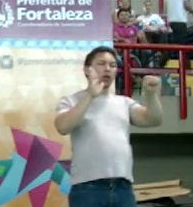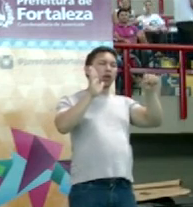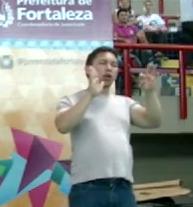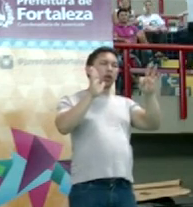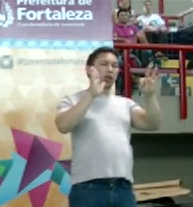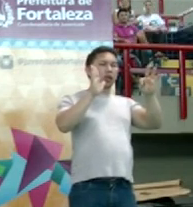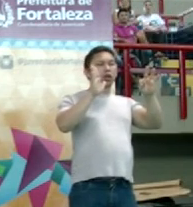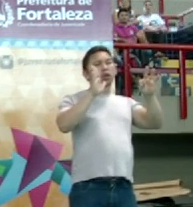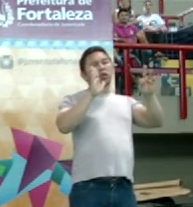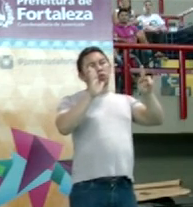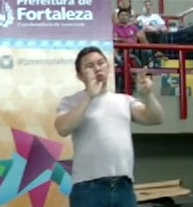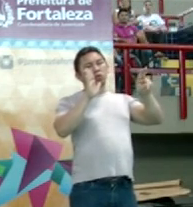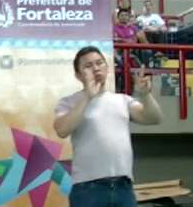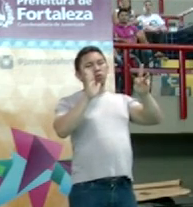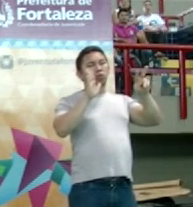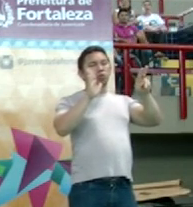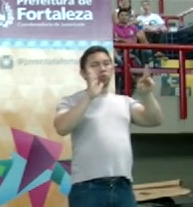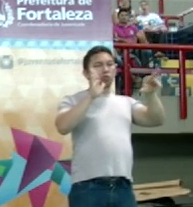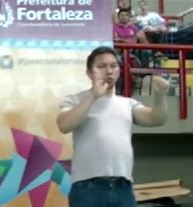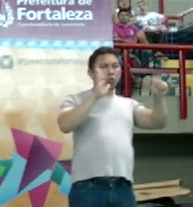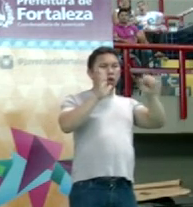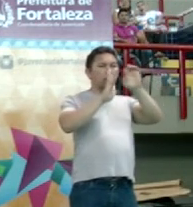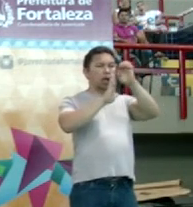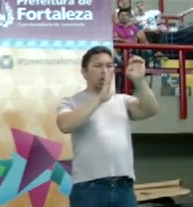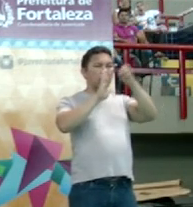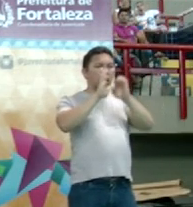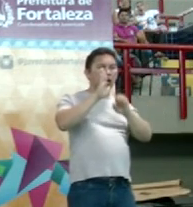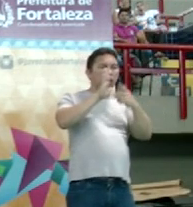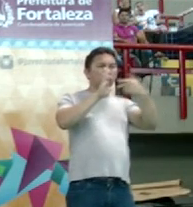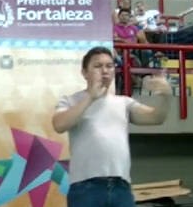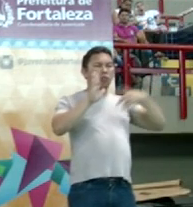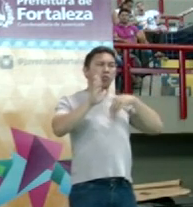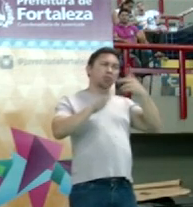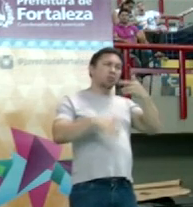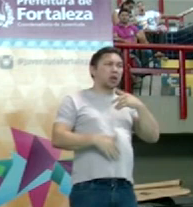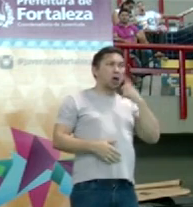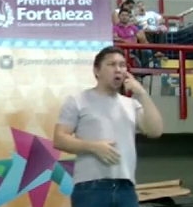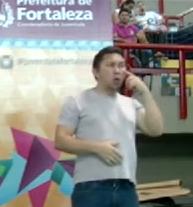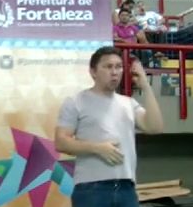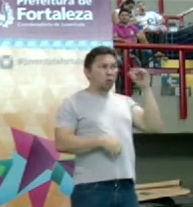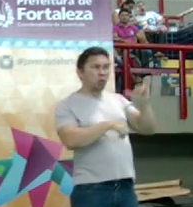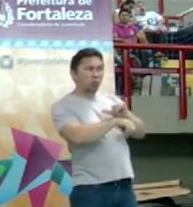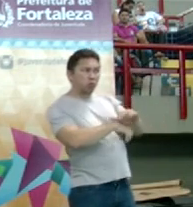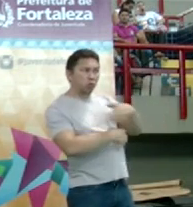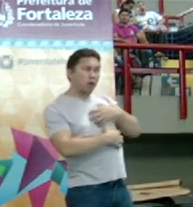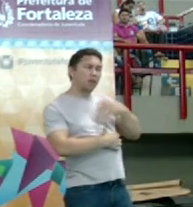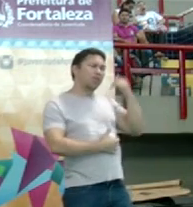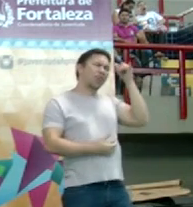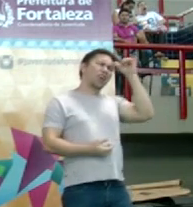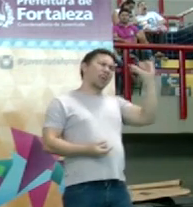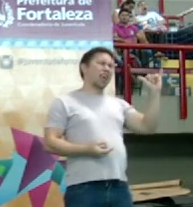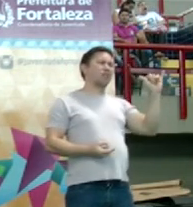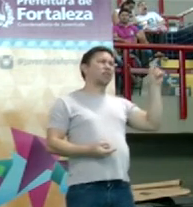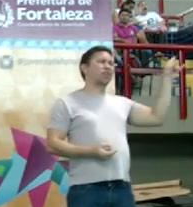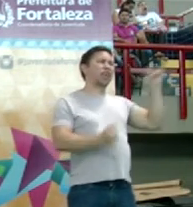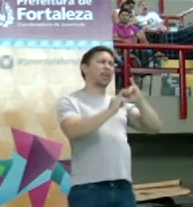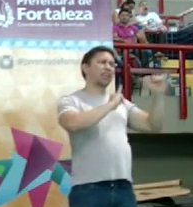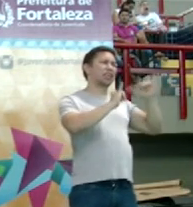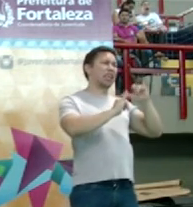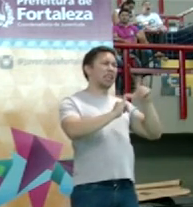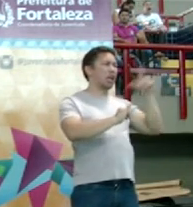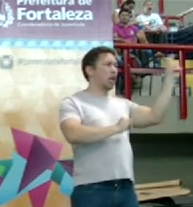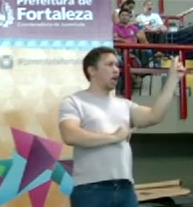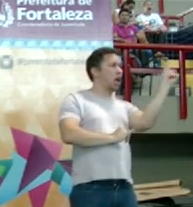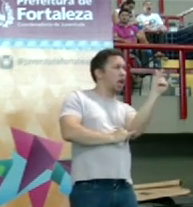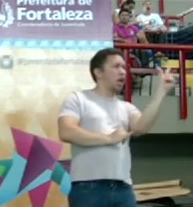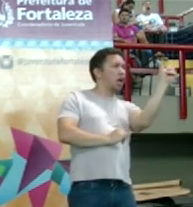Sofisticada, no meu ponto de entender, no meu ponto de vista, é você evitar gírias, o internetês, que nós já